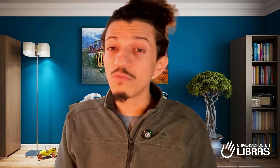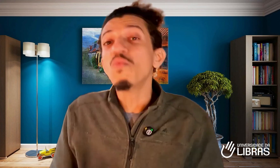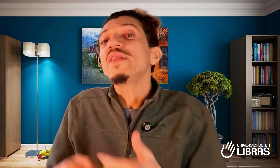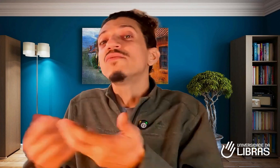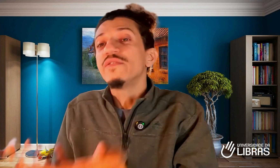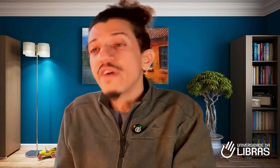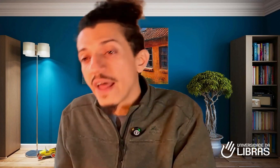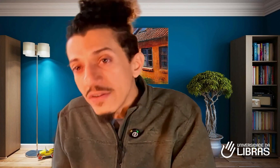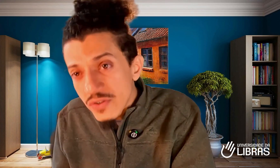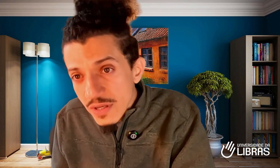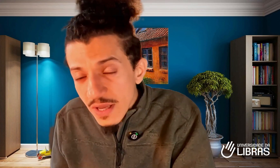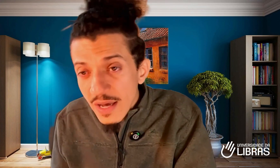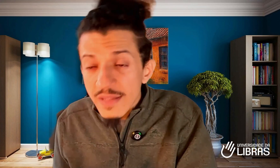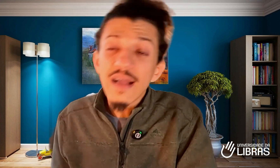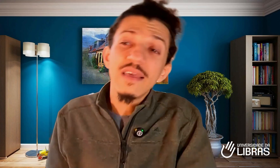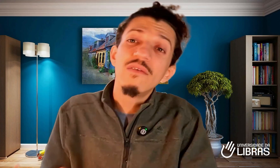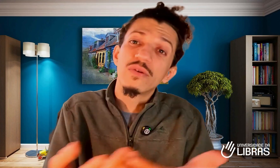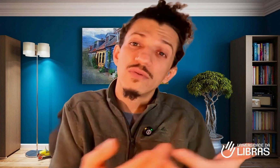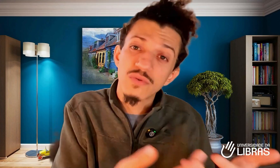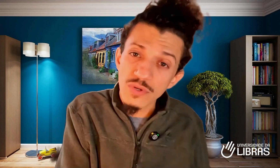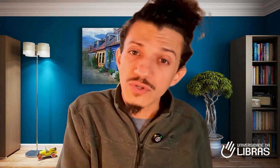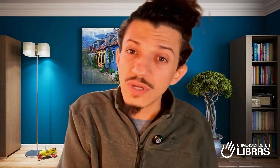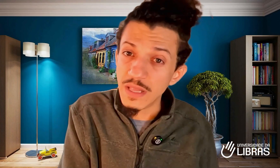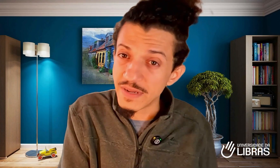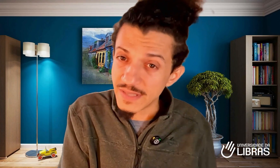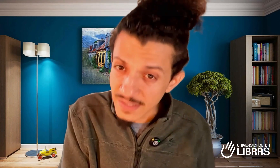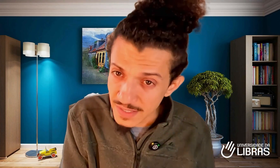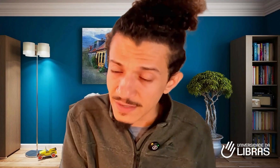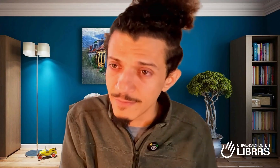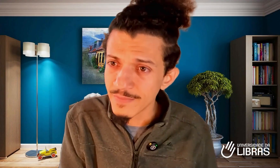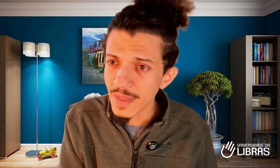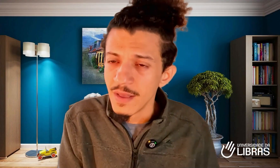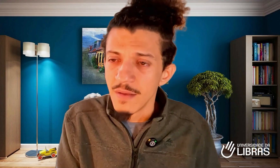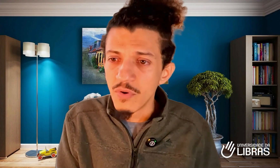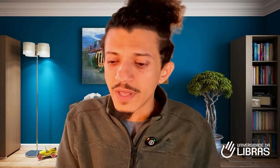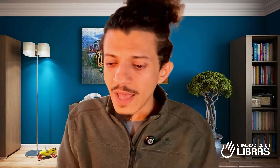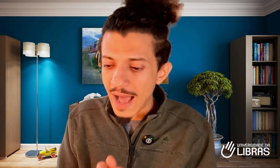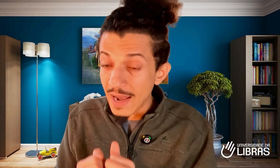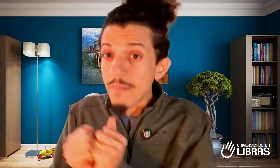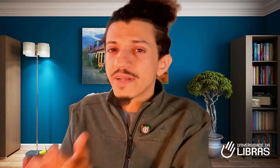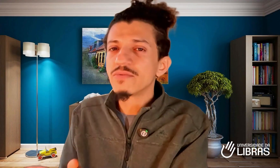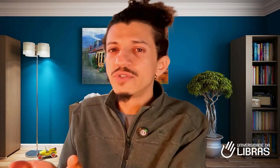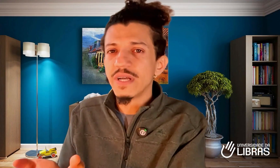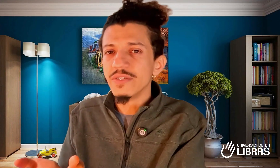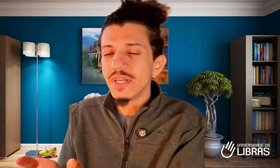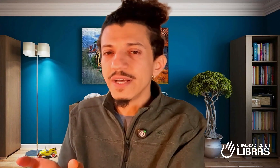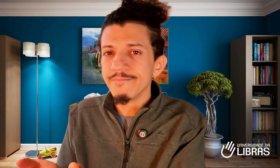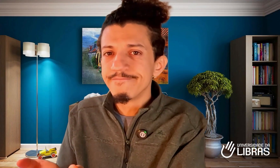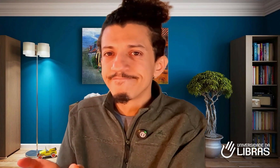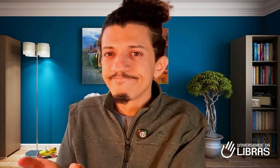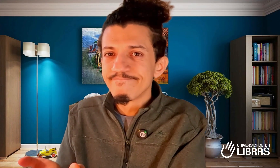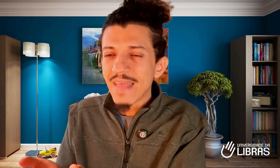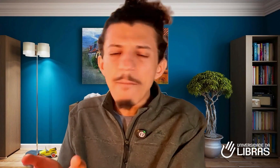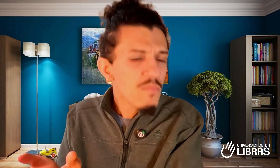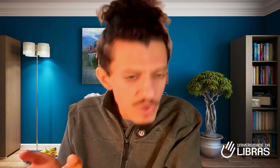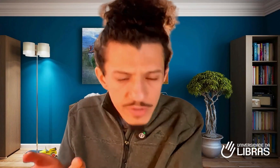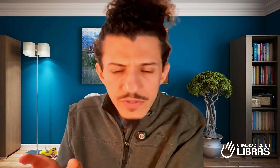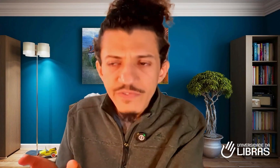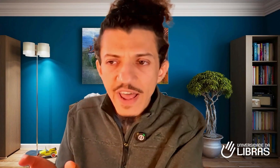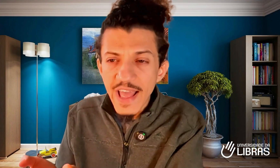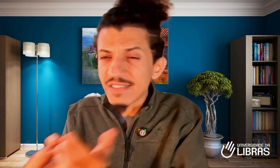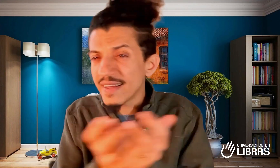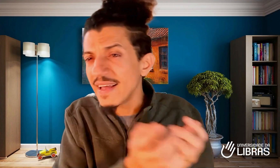jeito muito diferente daquilo que os cursos de Libras ensinam. Porque a Libras do dia a dia é